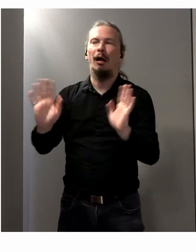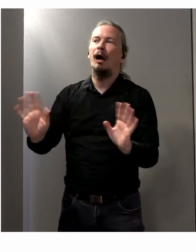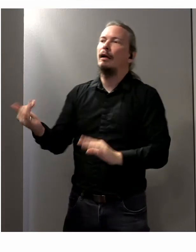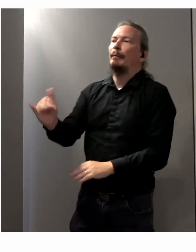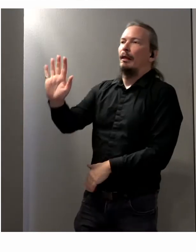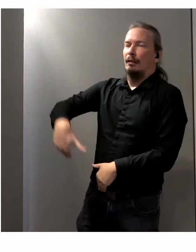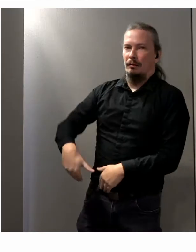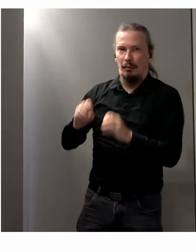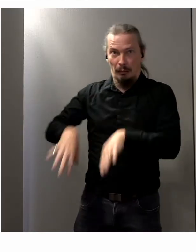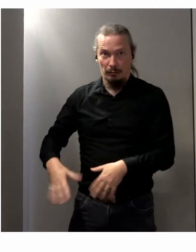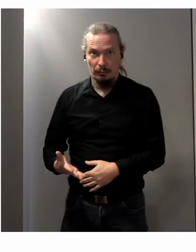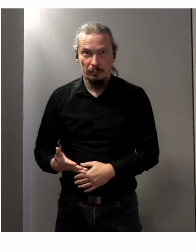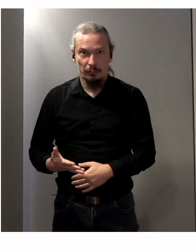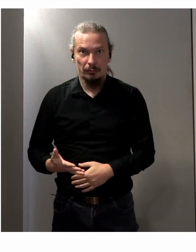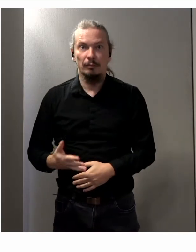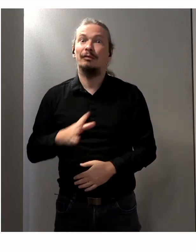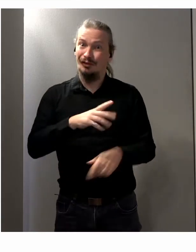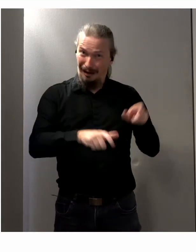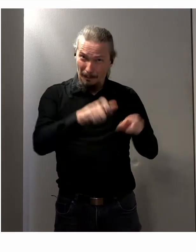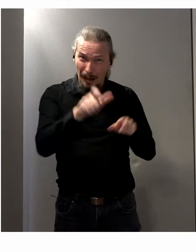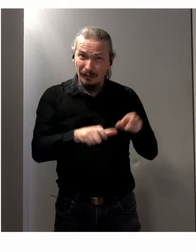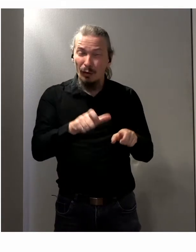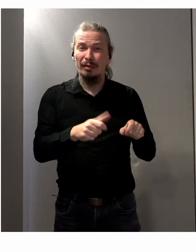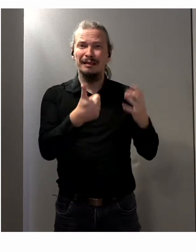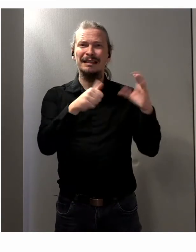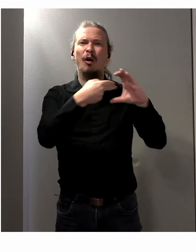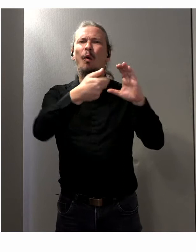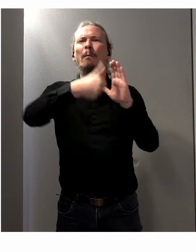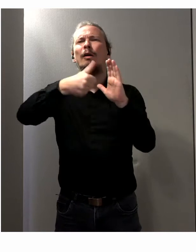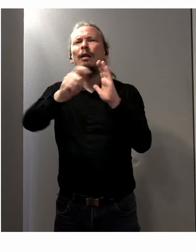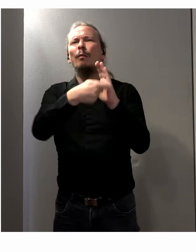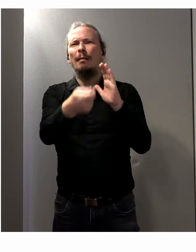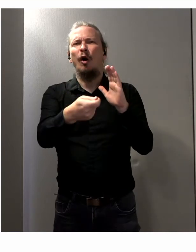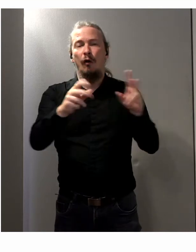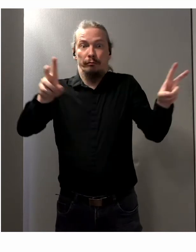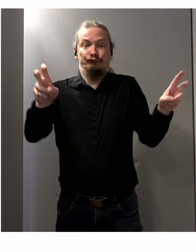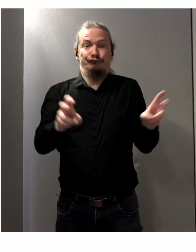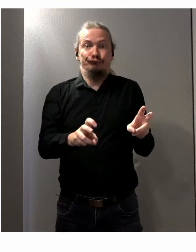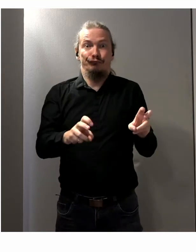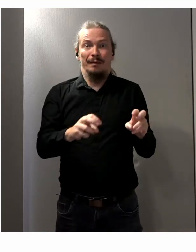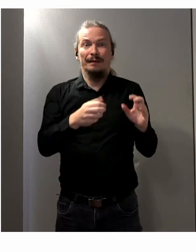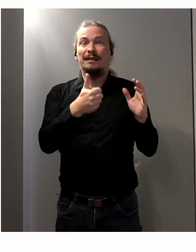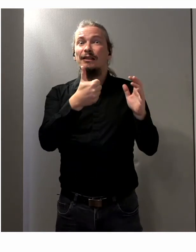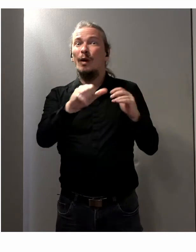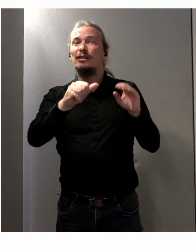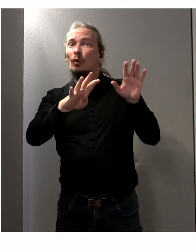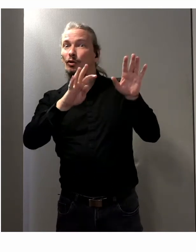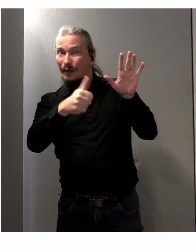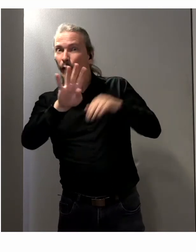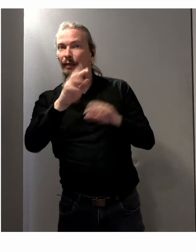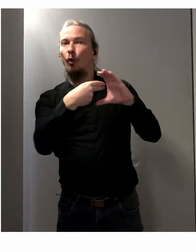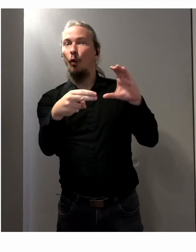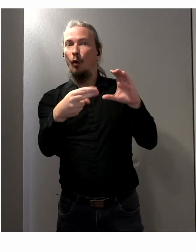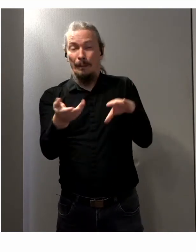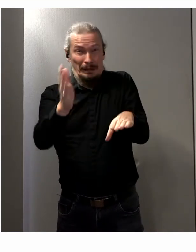autre commentaire, par exemple, j'ai eu la surprise de constater qu'au lieu de 600 € mensuels, mon allocation était tombée à 664 €, et tout ceci